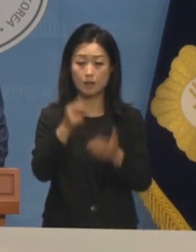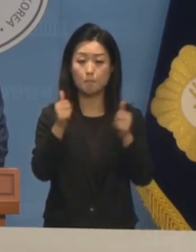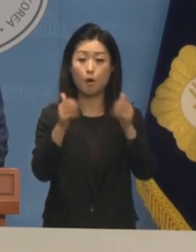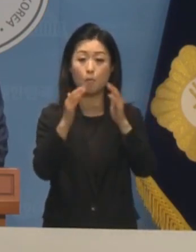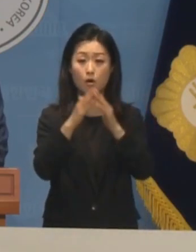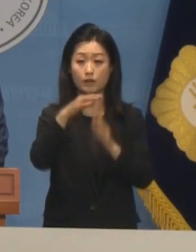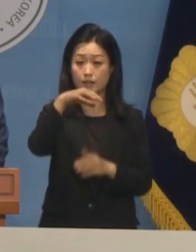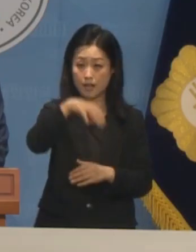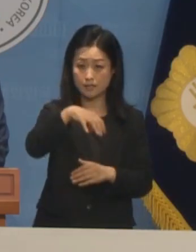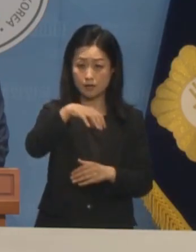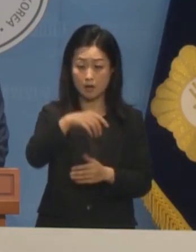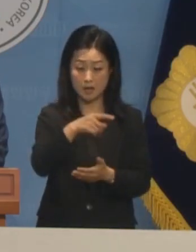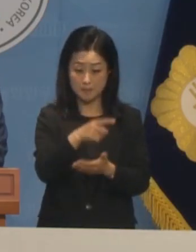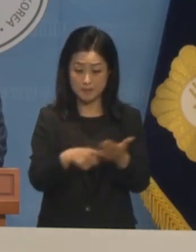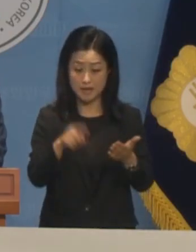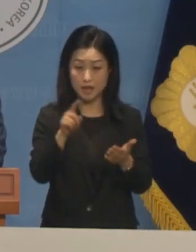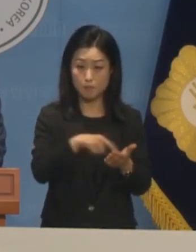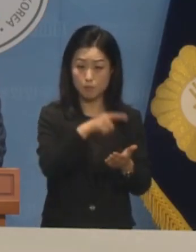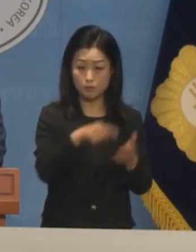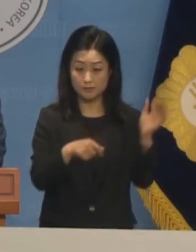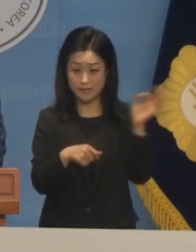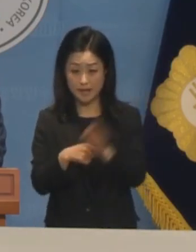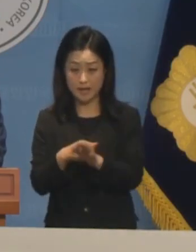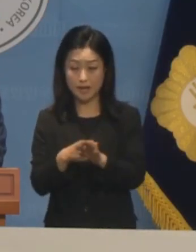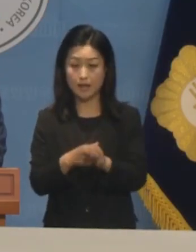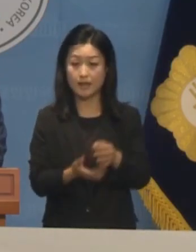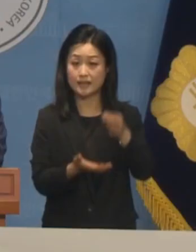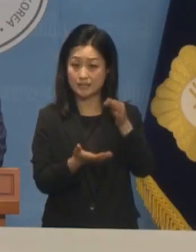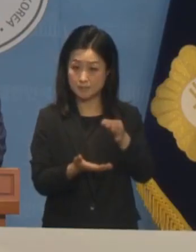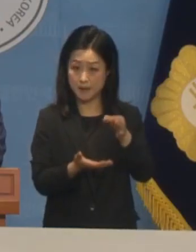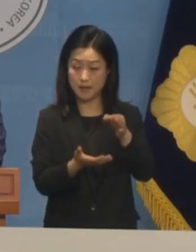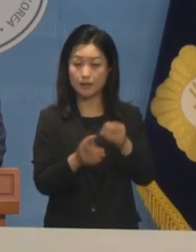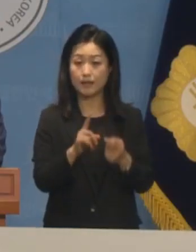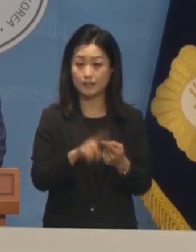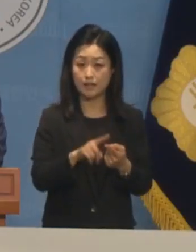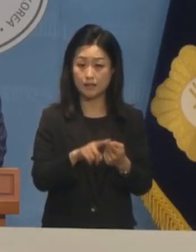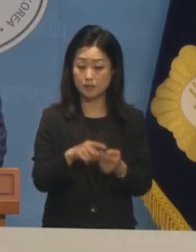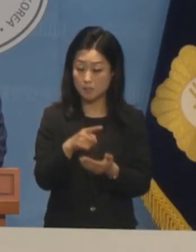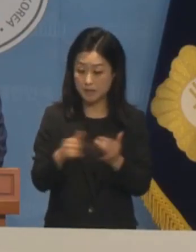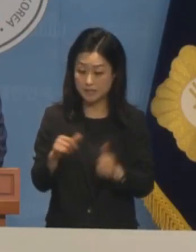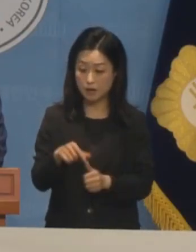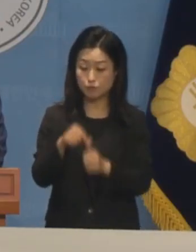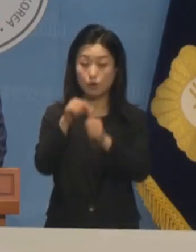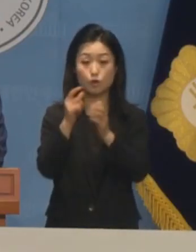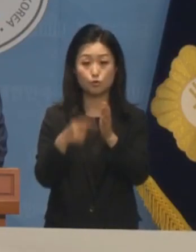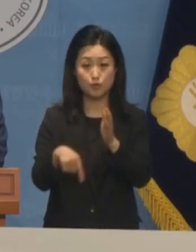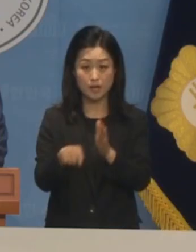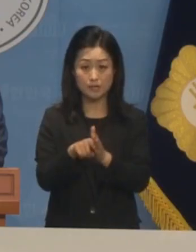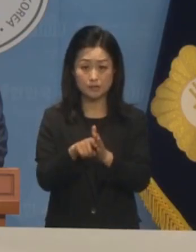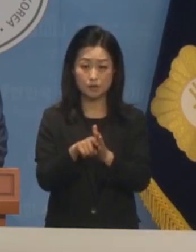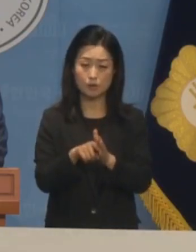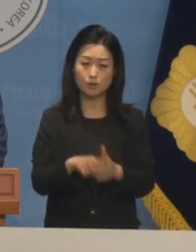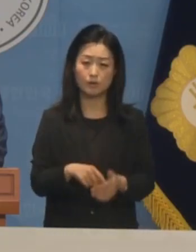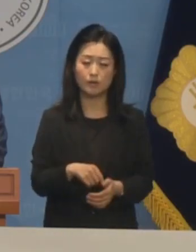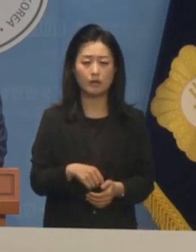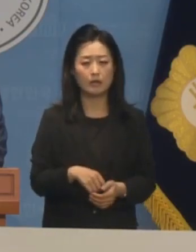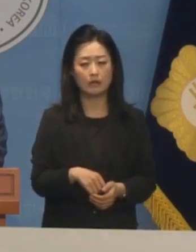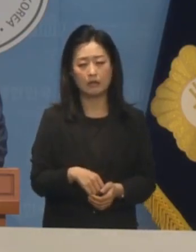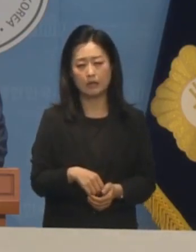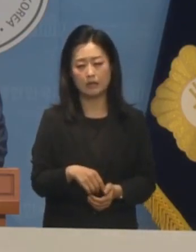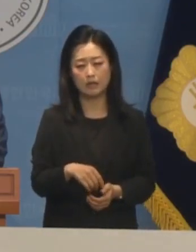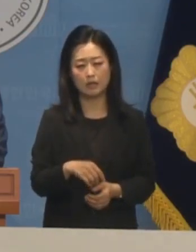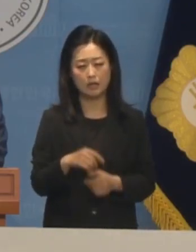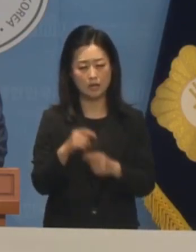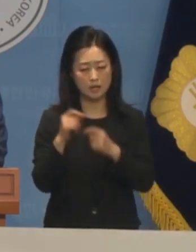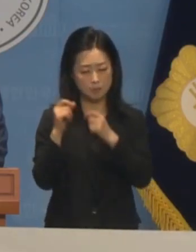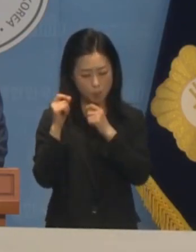법원이 손해배상을 산정하고 또 피해자를 구제하는데 너무나 인색하고 너무나